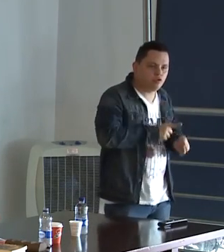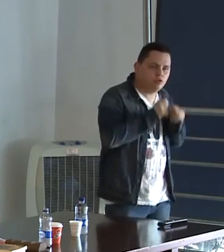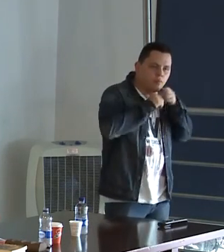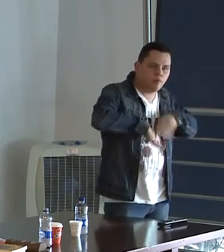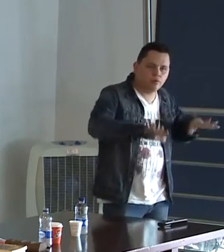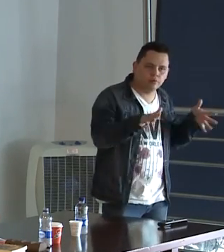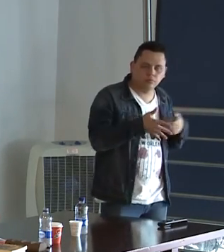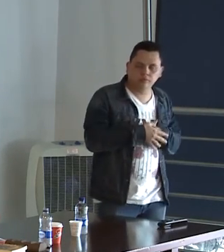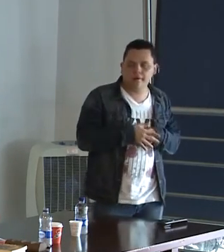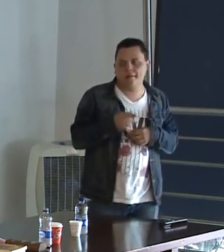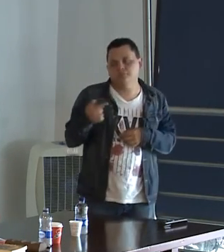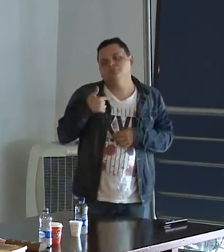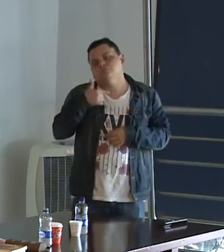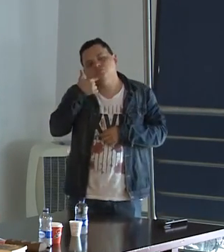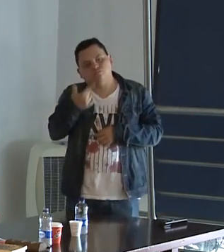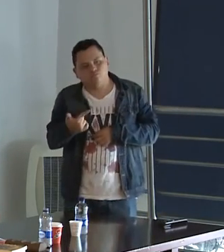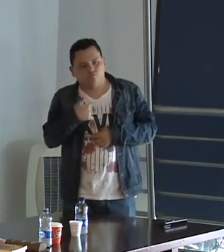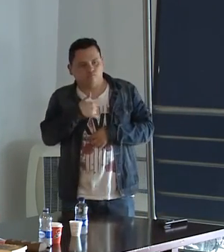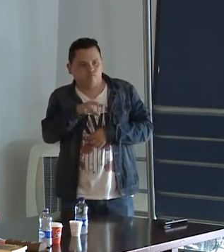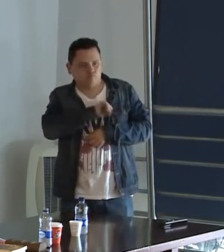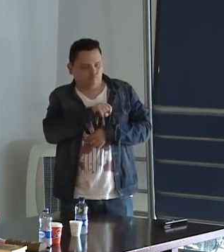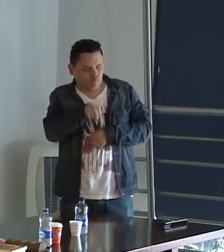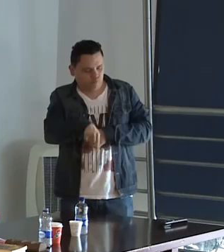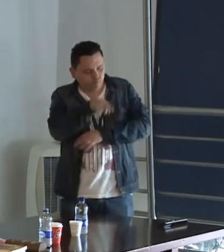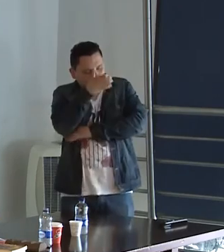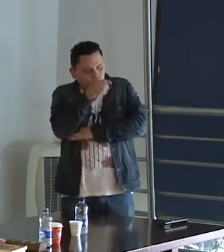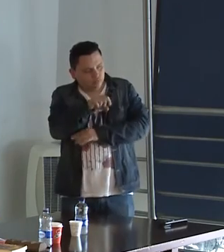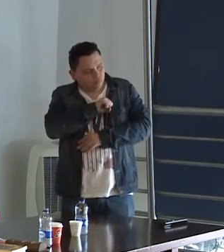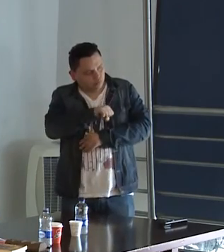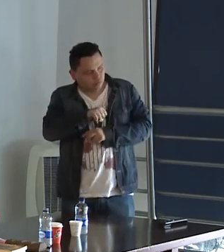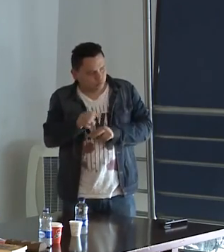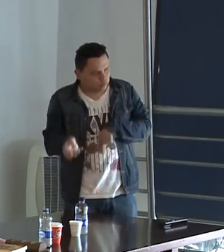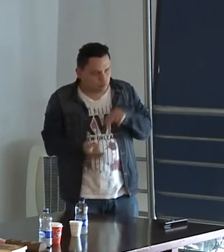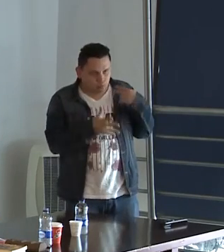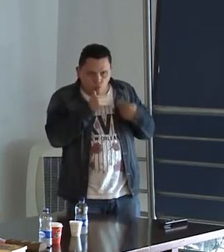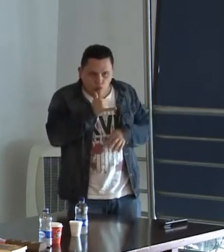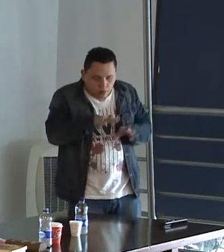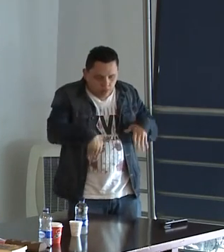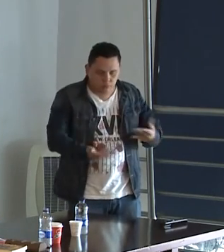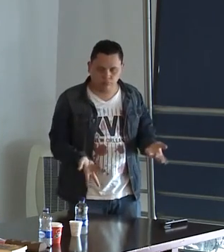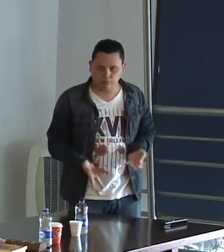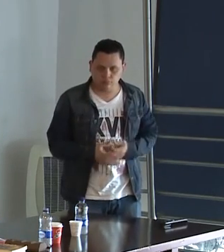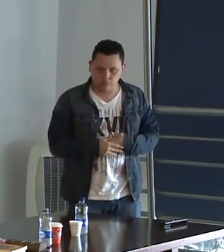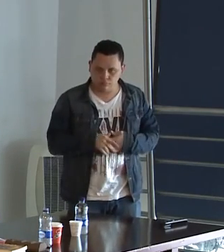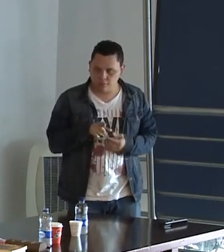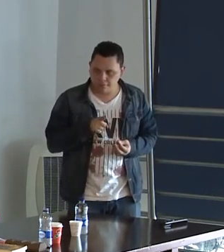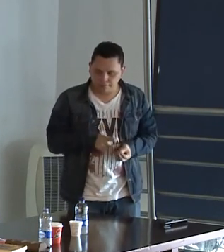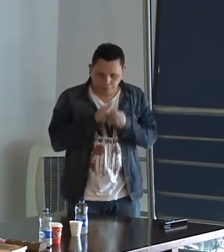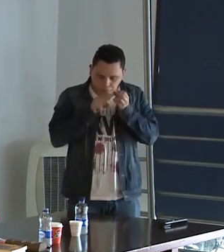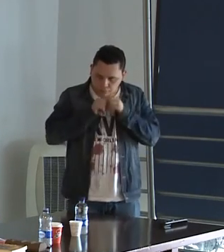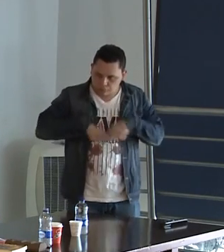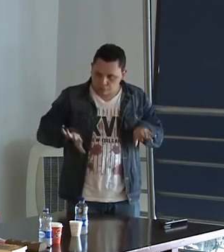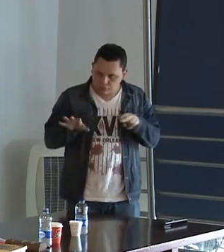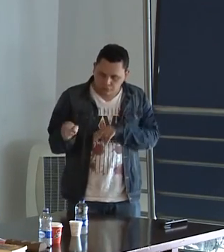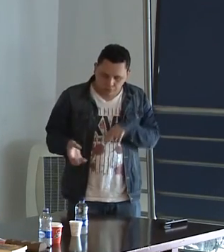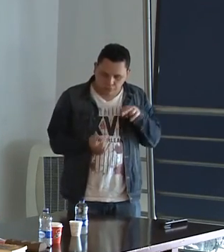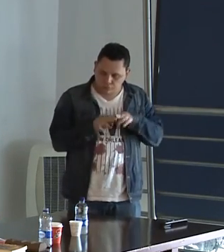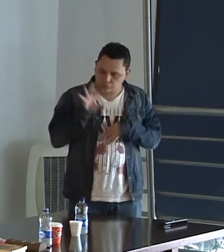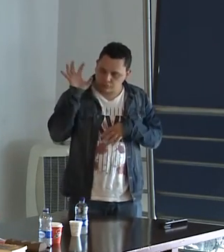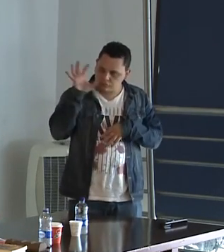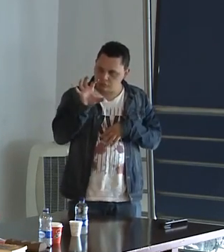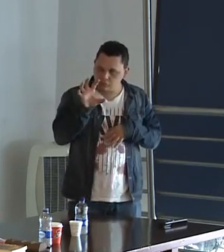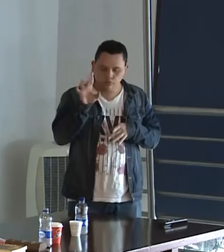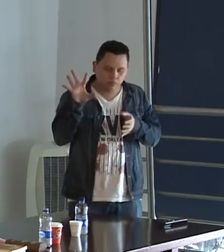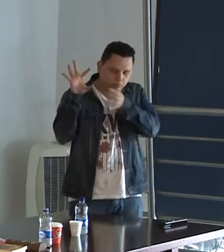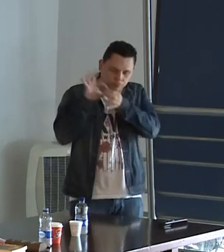insistiendo, desafortunadamente en Colombia el derecho a la educación no existe, la política pública educativa del país se